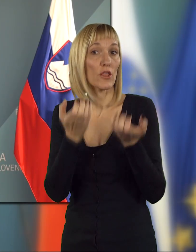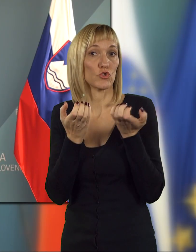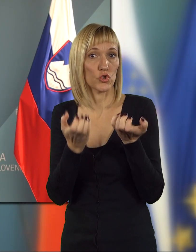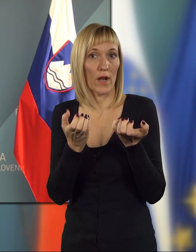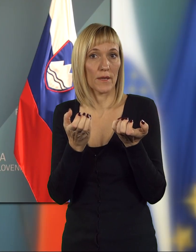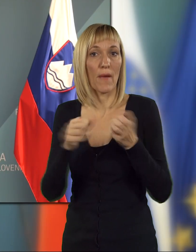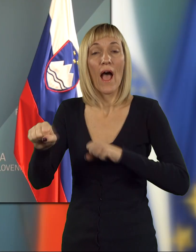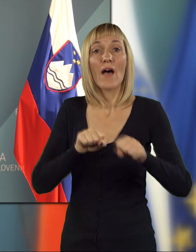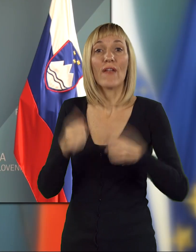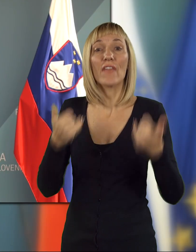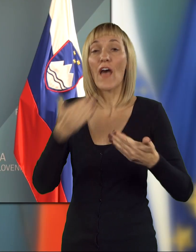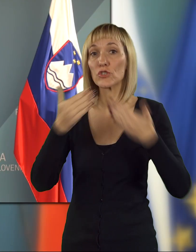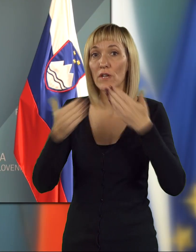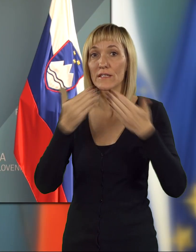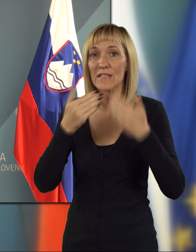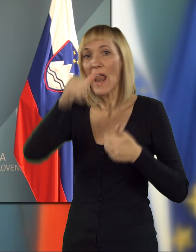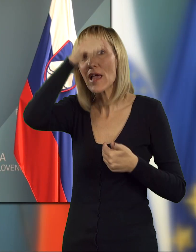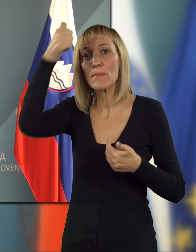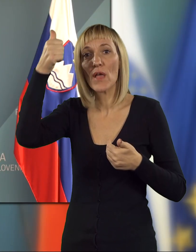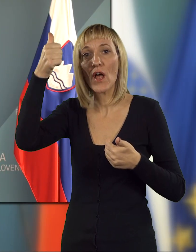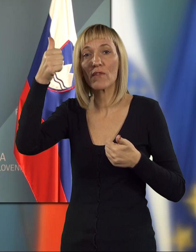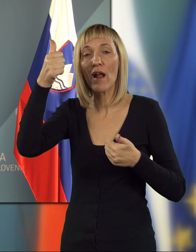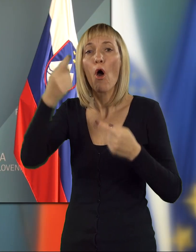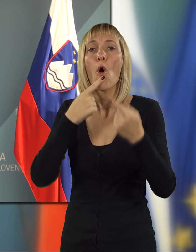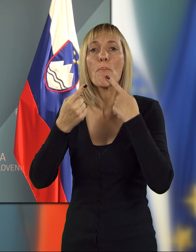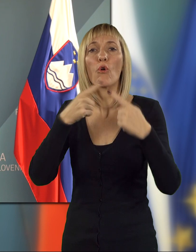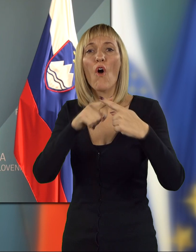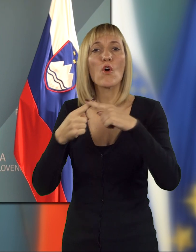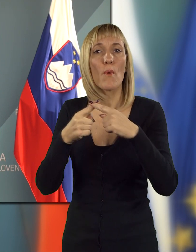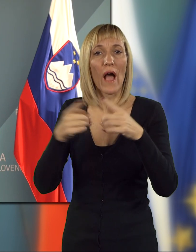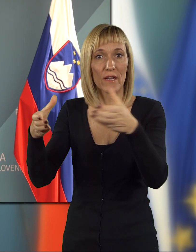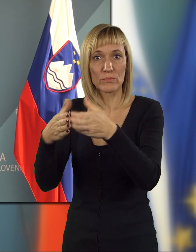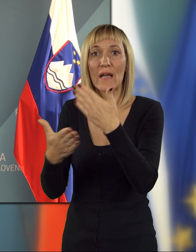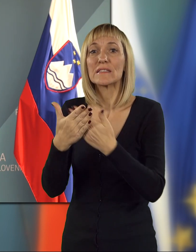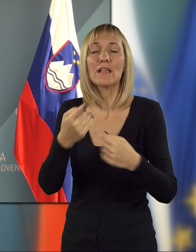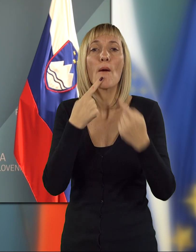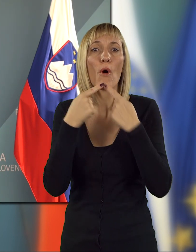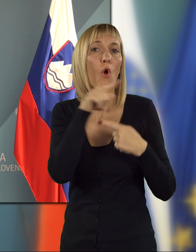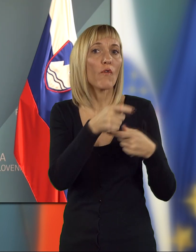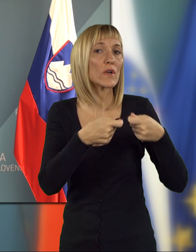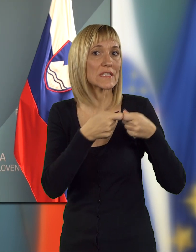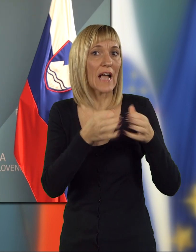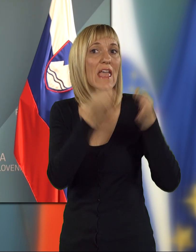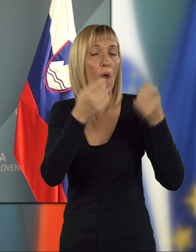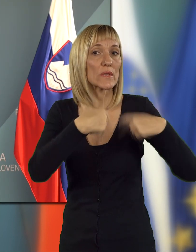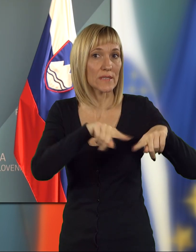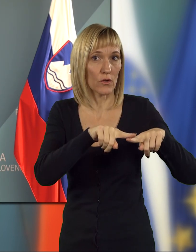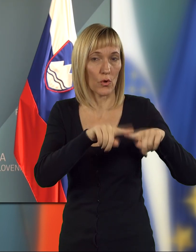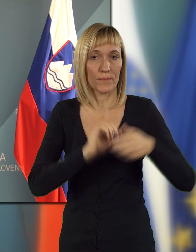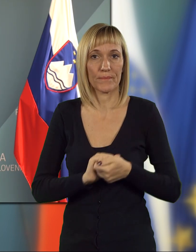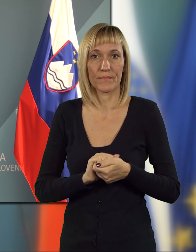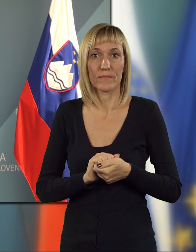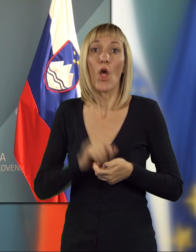Dober dan želim. Vlada je na današnji seji imenovala pogajalsko skupino za dialog s sindikati javnega